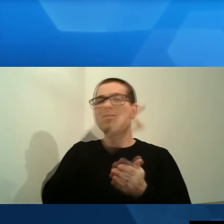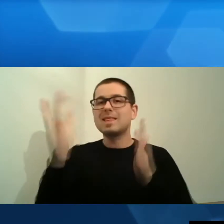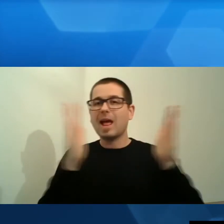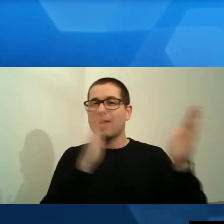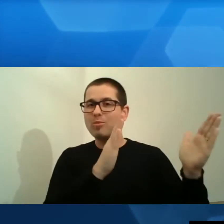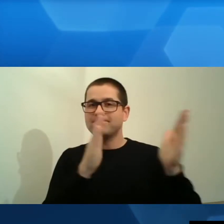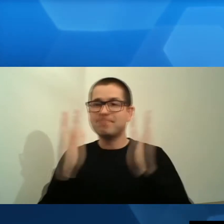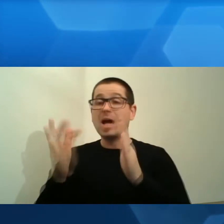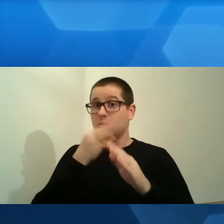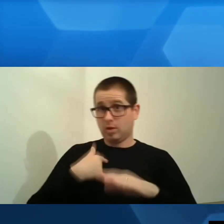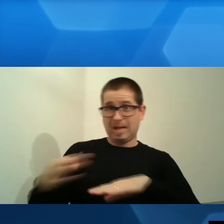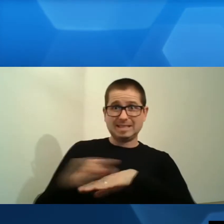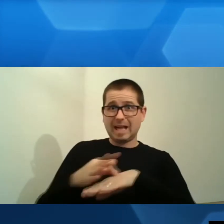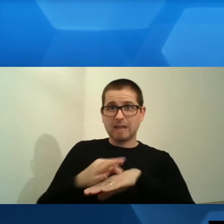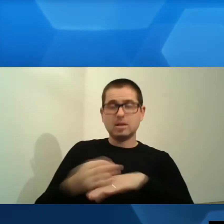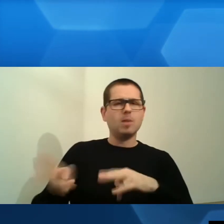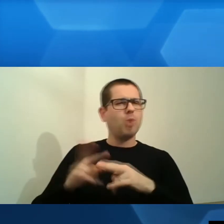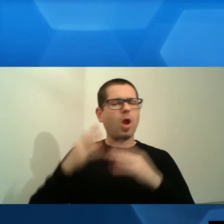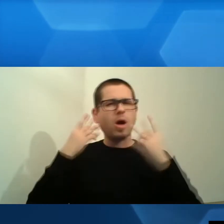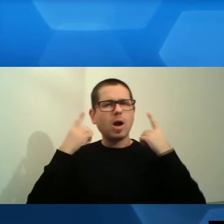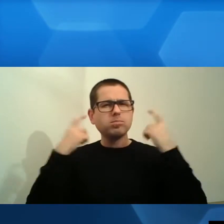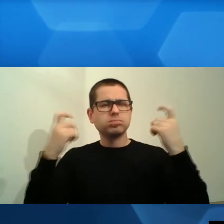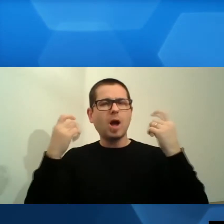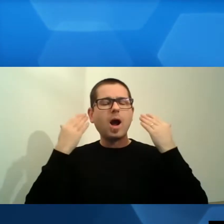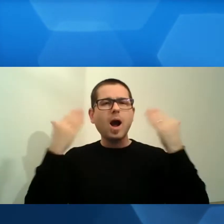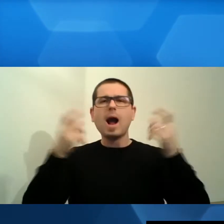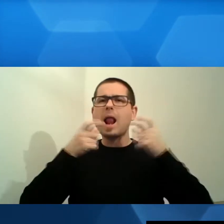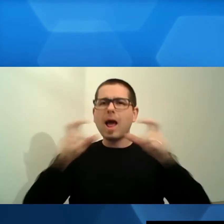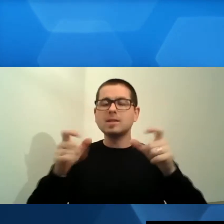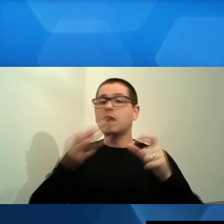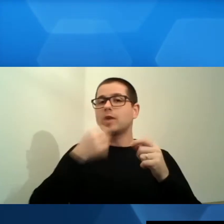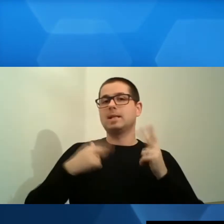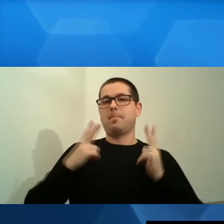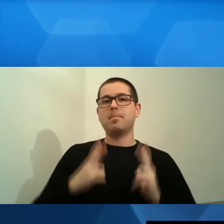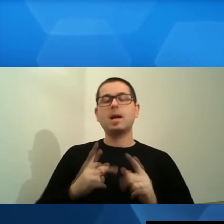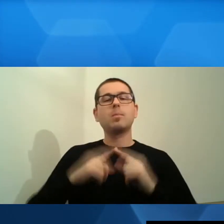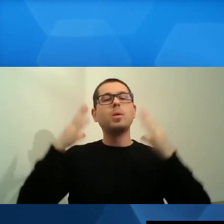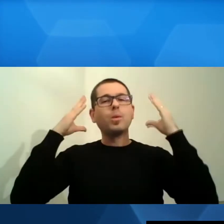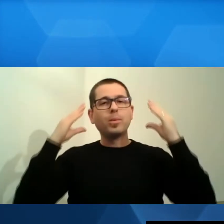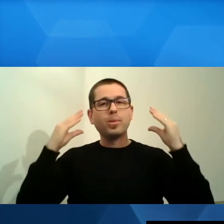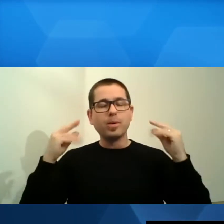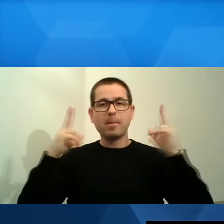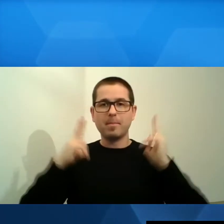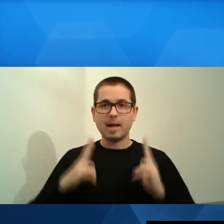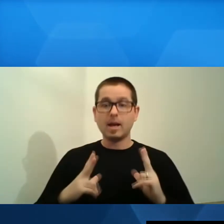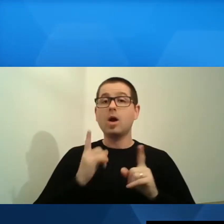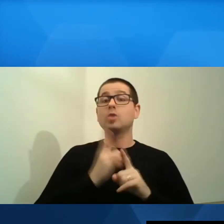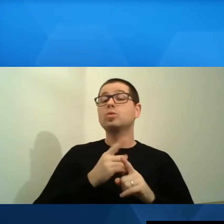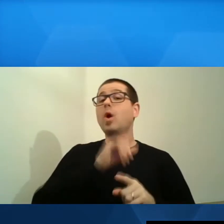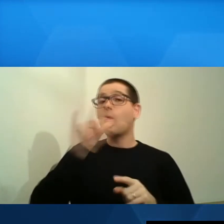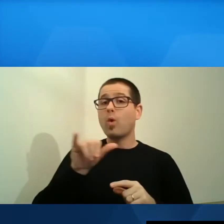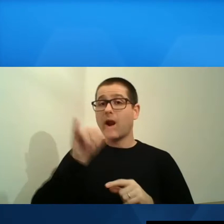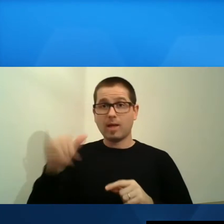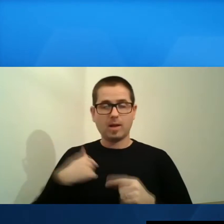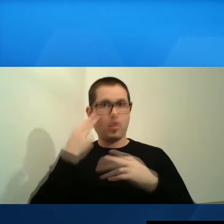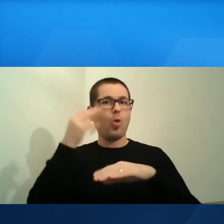v stresu, je glasnejši, če sem bolj miren, je bolj tih. Sem pa opazil tudi skozi leta, da se mogoče malo